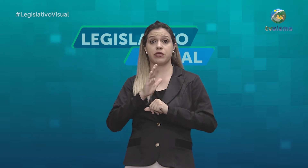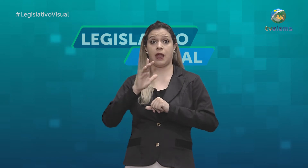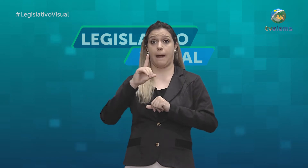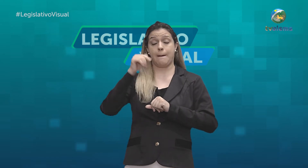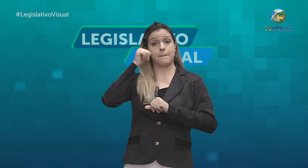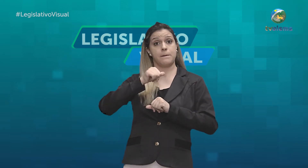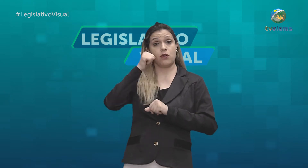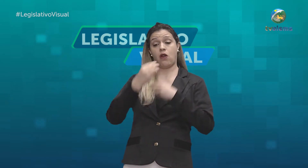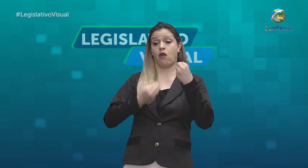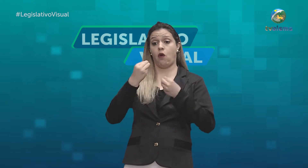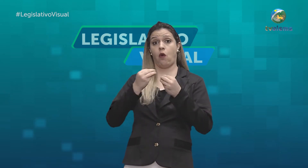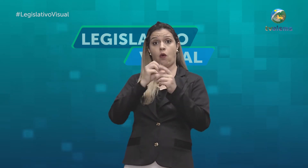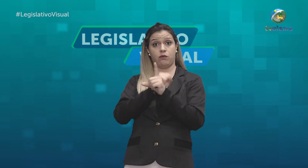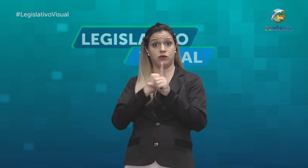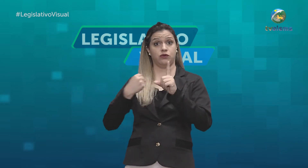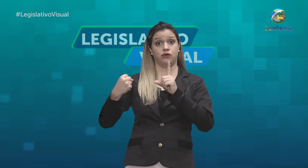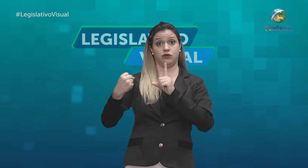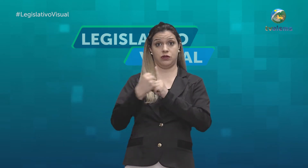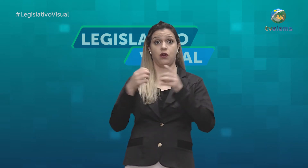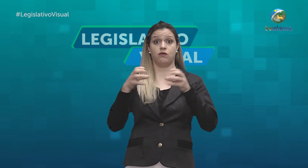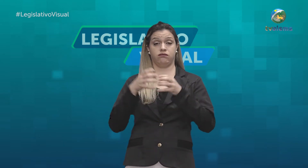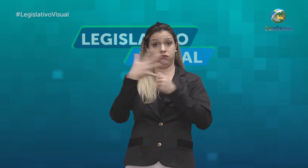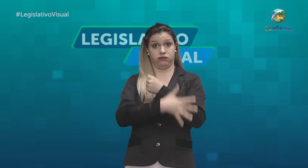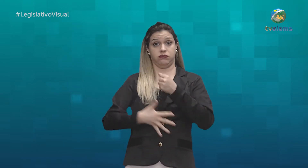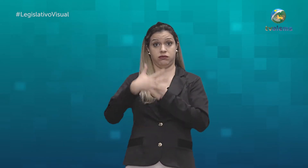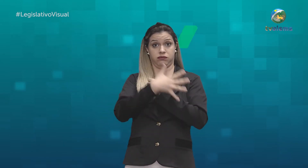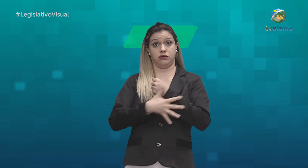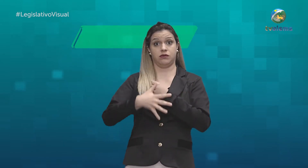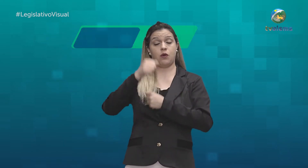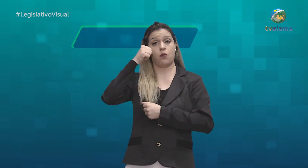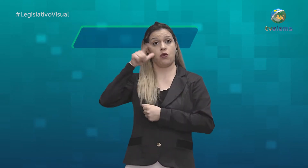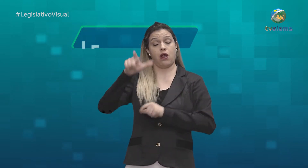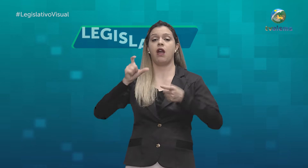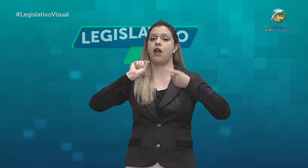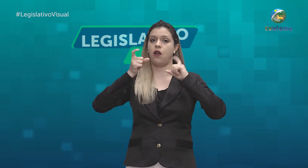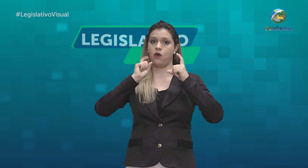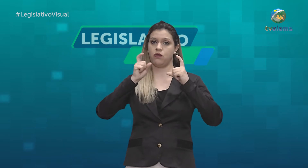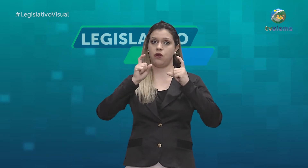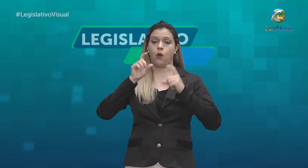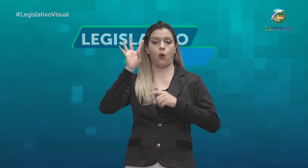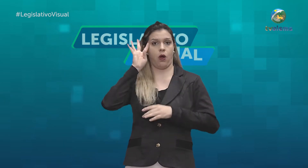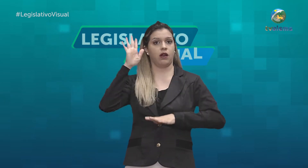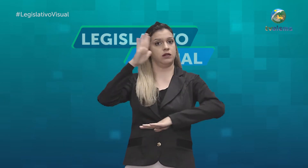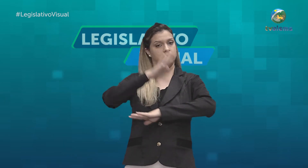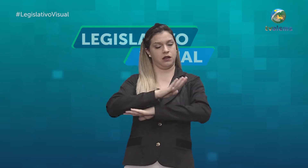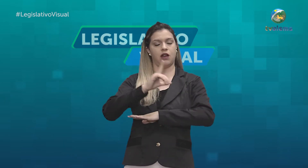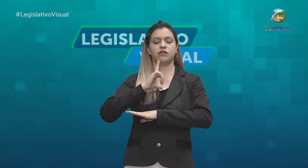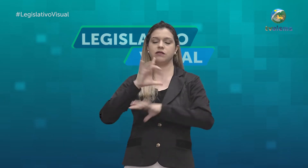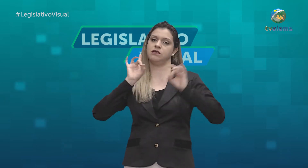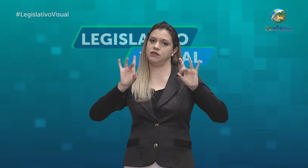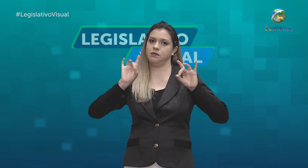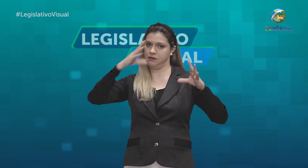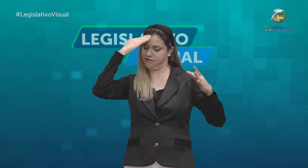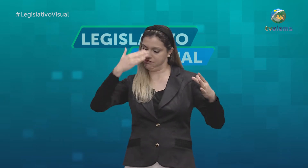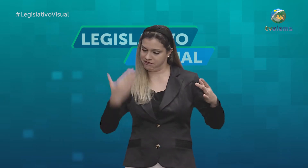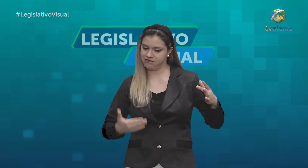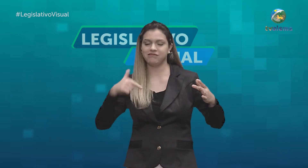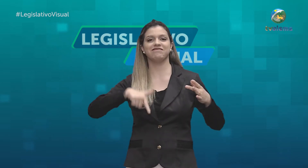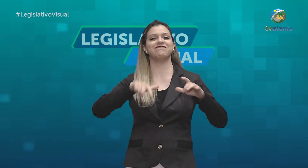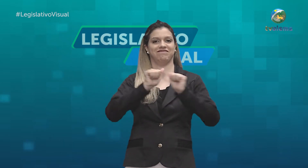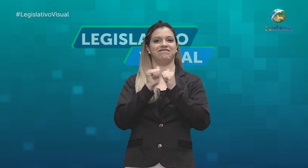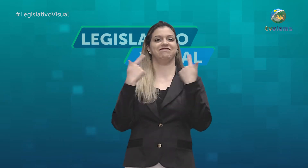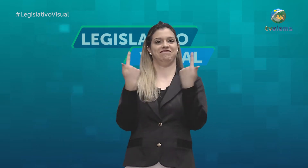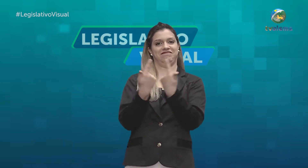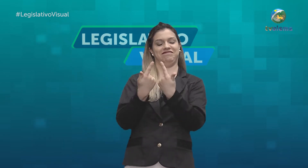sociedade, Frente Parlamentar em Defesa da Mulher reuniu-se na tarde dessa quarta para a série de homenagens na Casa